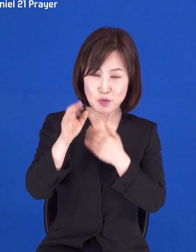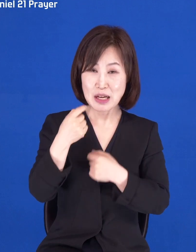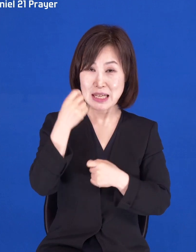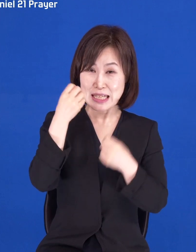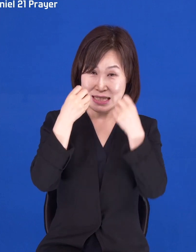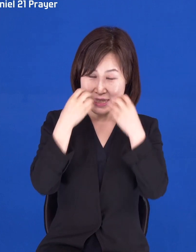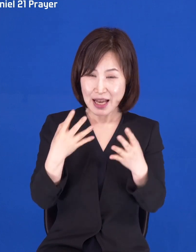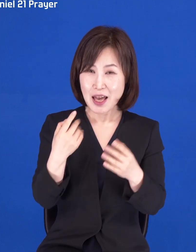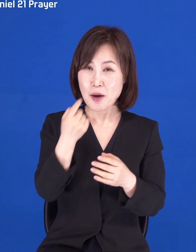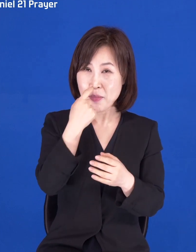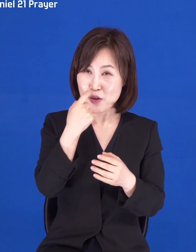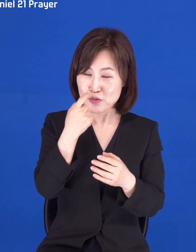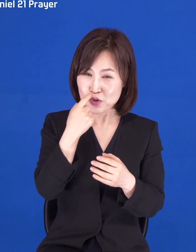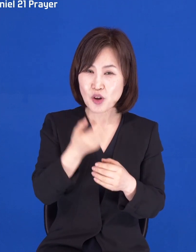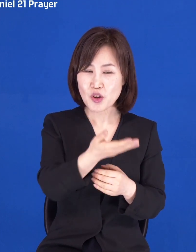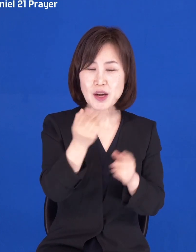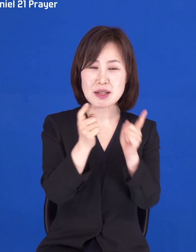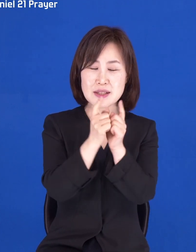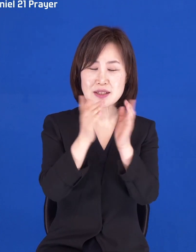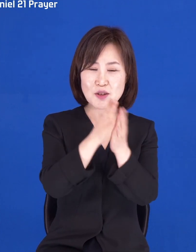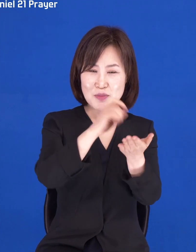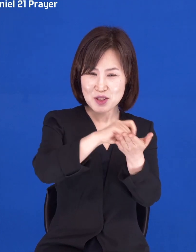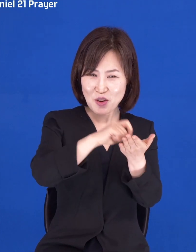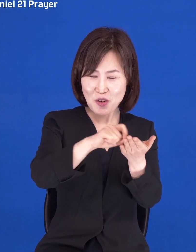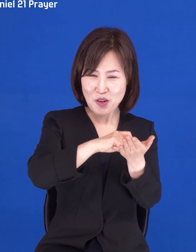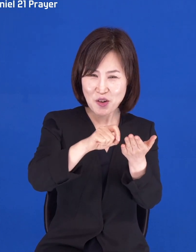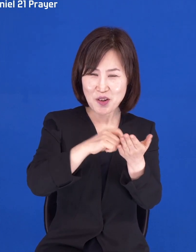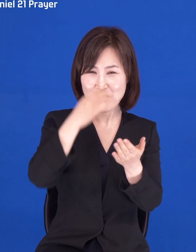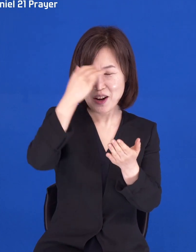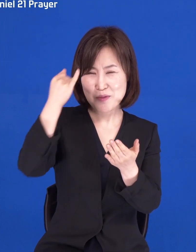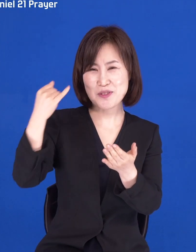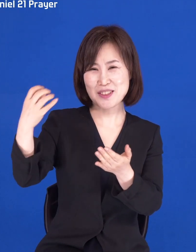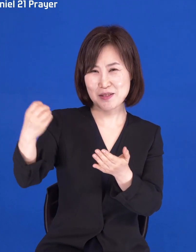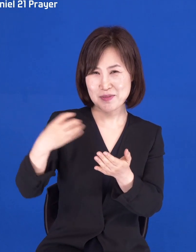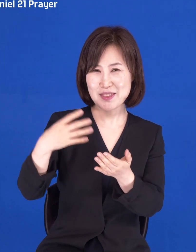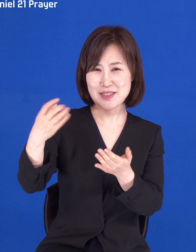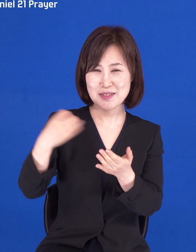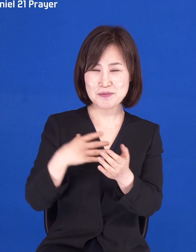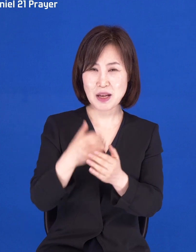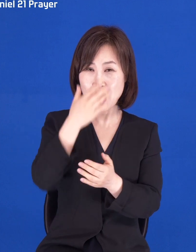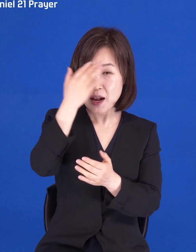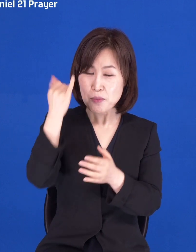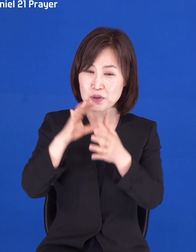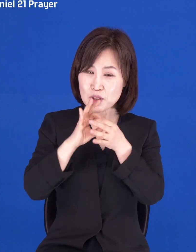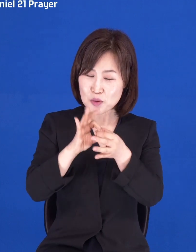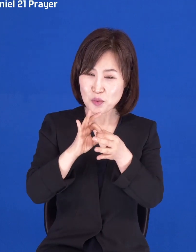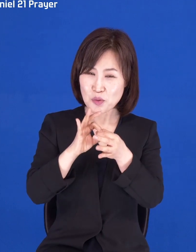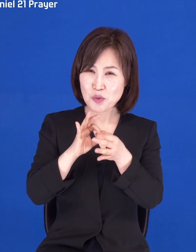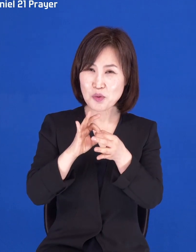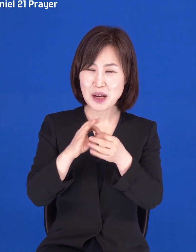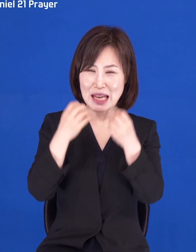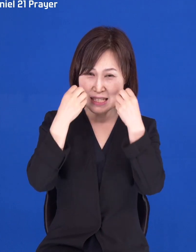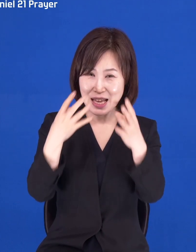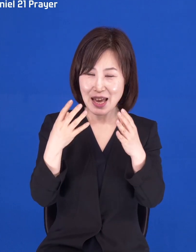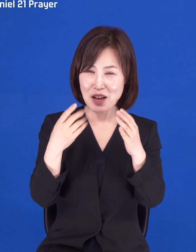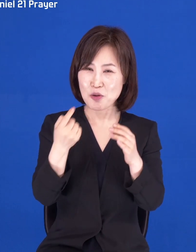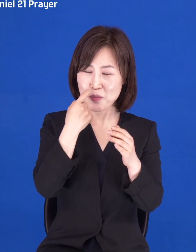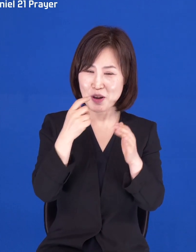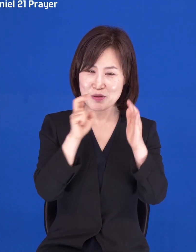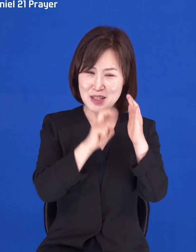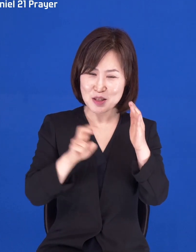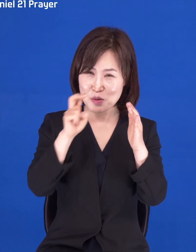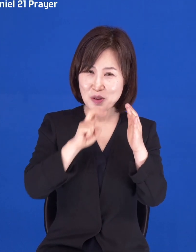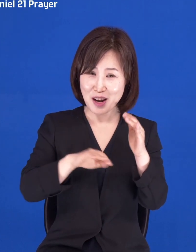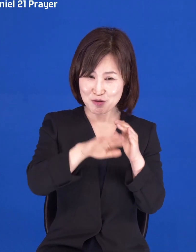찬송가들은 너희가 여기에 적어서 부르라고 하셨어요. 그 다음부터 할머니를 통해서 배우는 새로운 찬송가들은 다 거기에